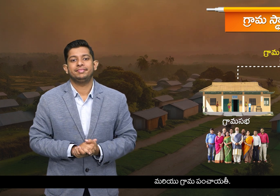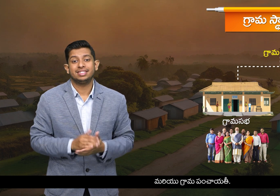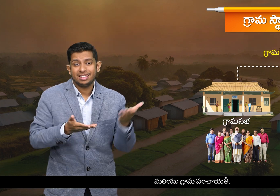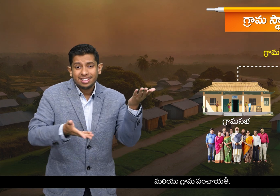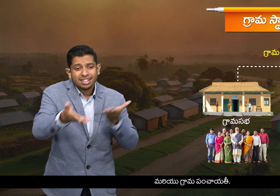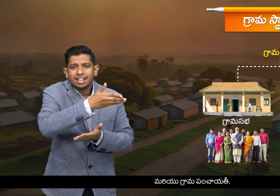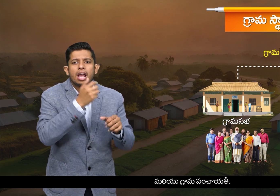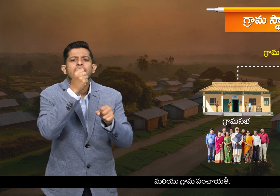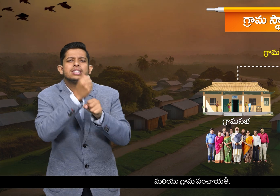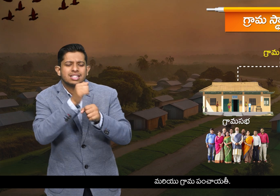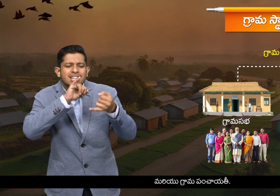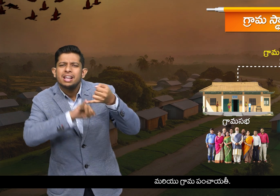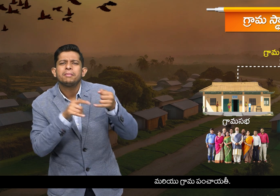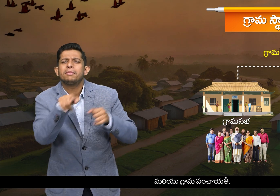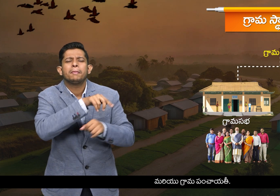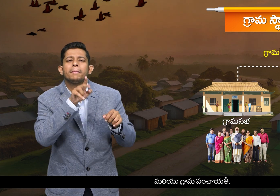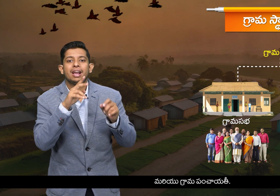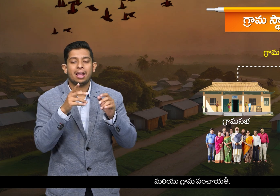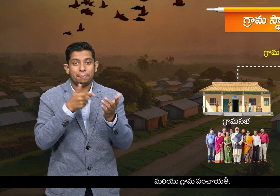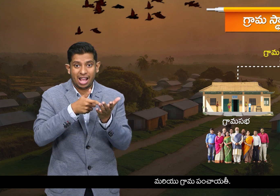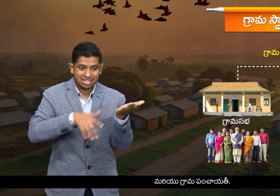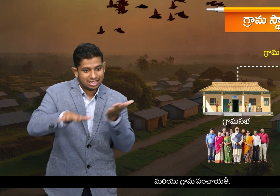మరియు గ్రామ పంచాయతీ.